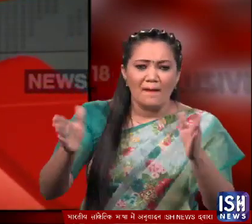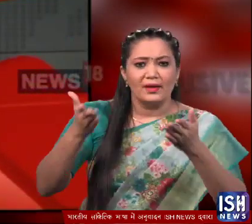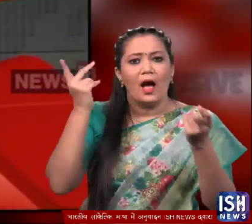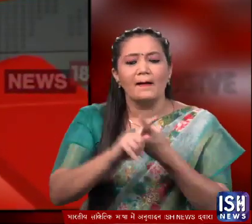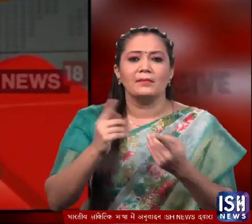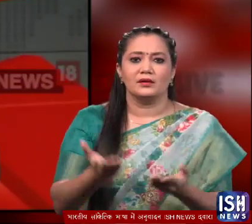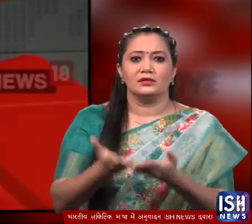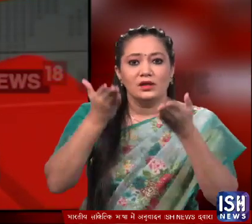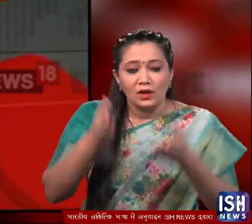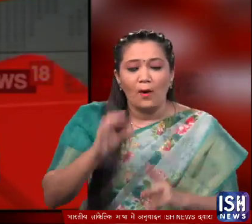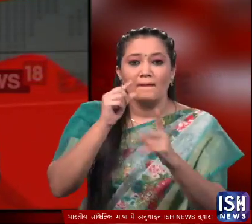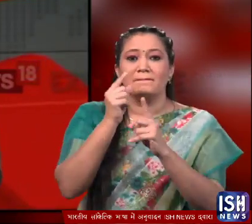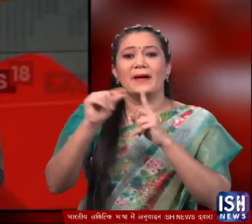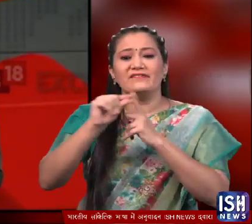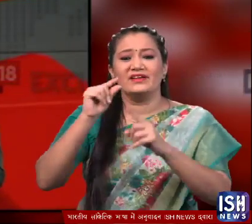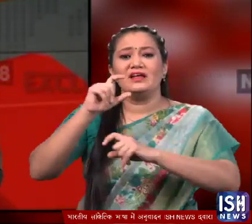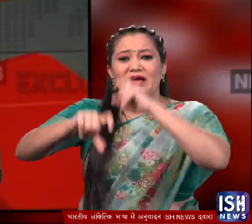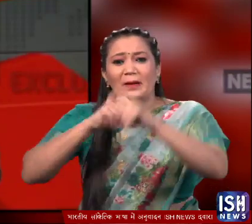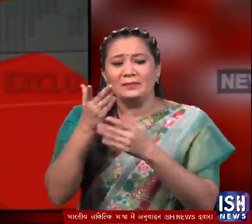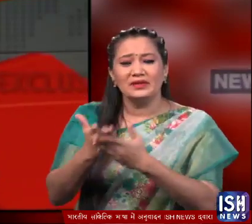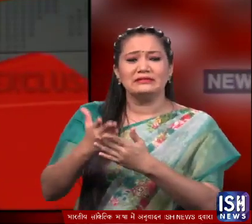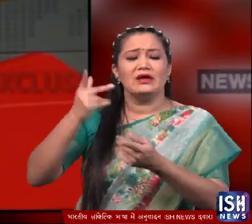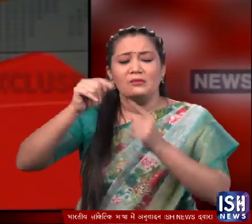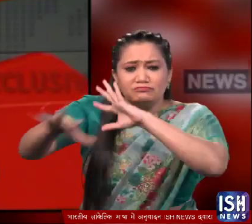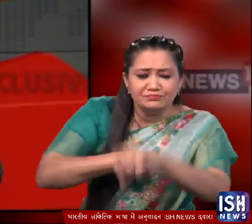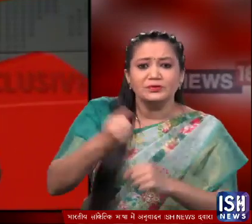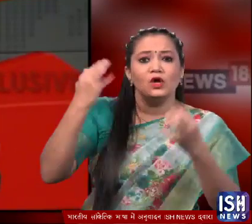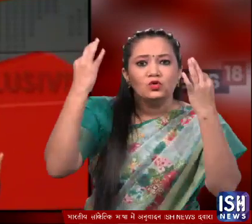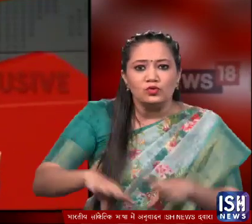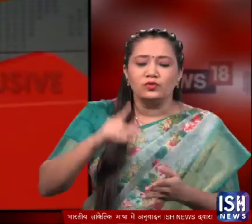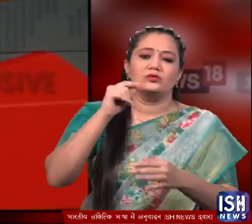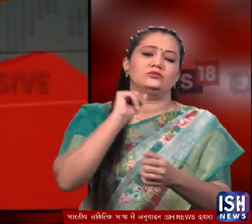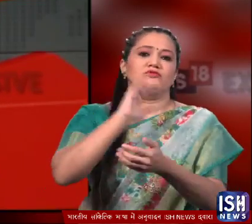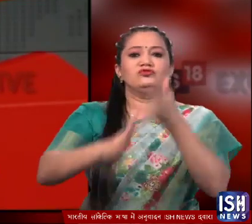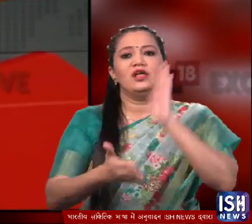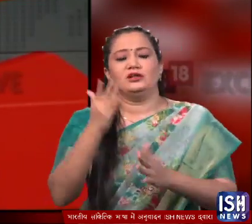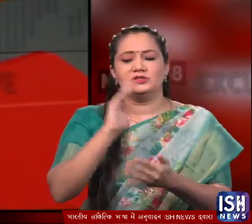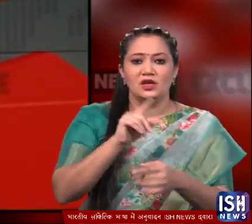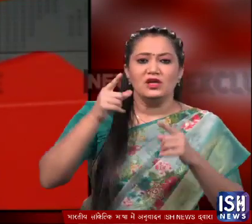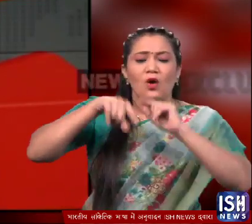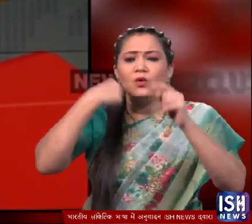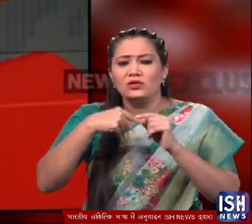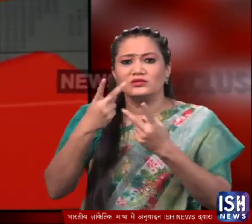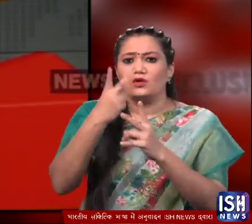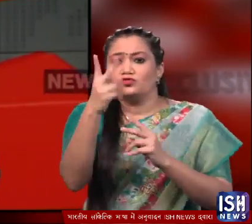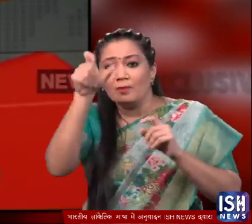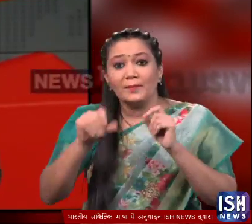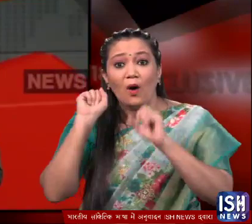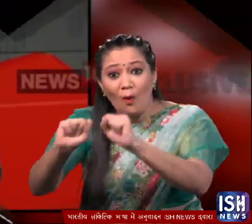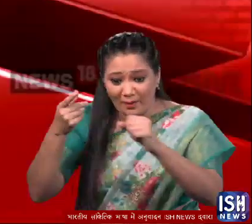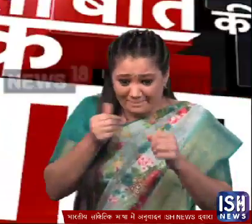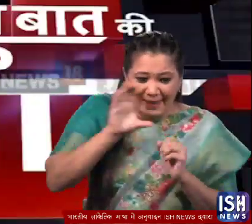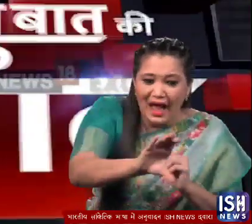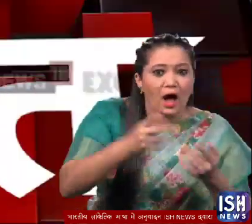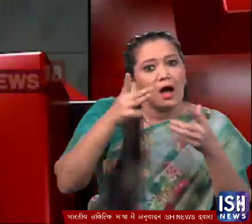पूरे मामले का। अब निजी फाइनेंस कंपनी में डकैती की घटना पुलिस के लिए एक नई चुनौती है, जिसमें बदमाशों ने 2 ग्राहकों के पैसे